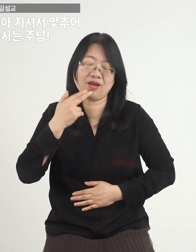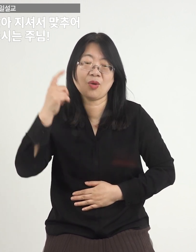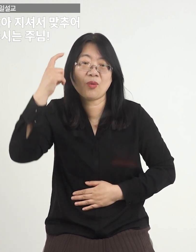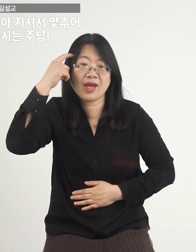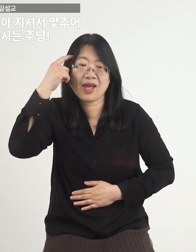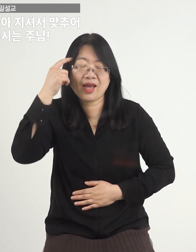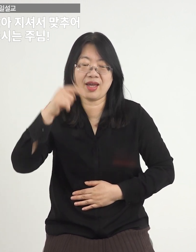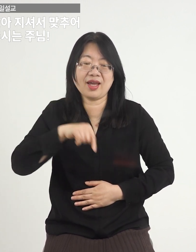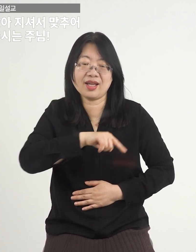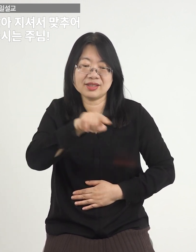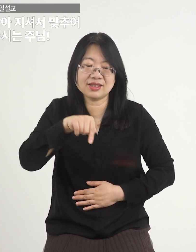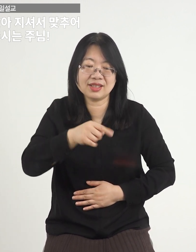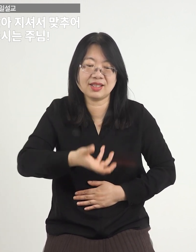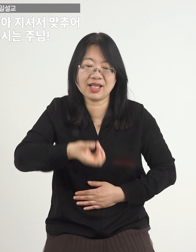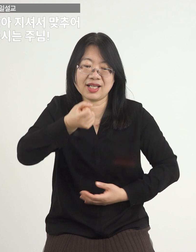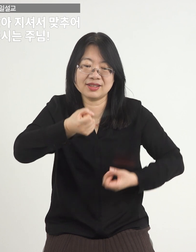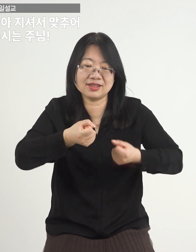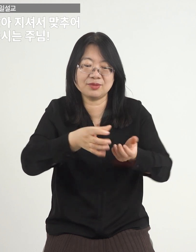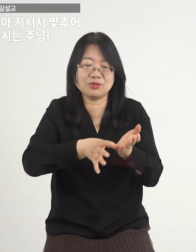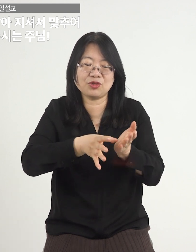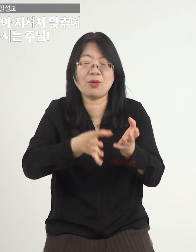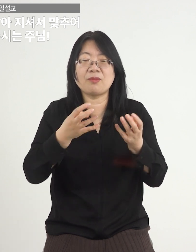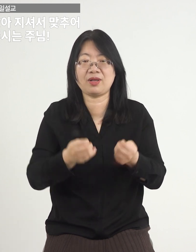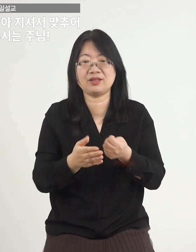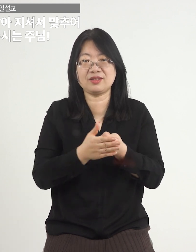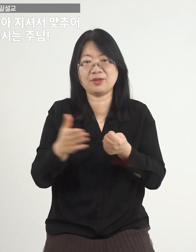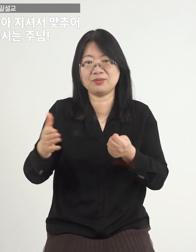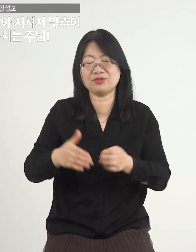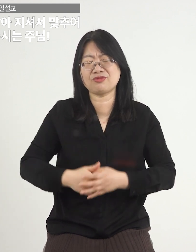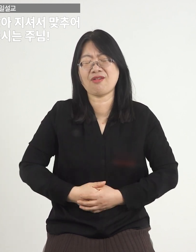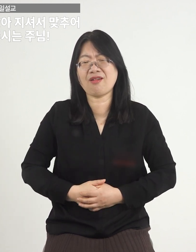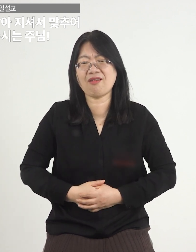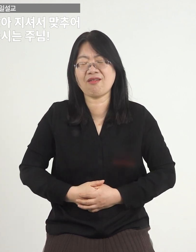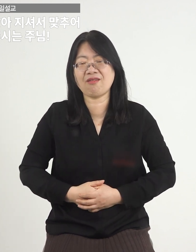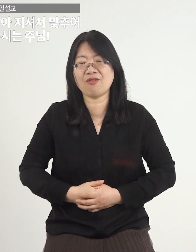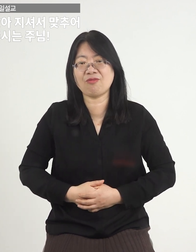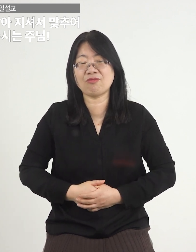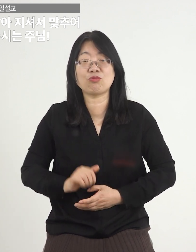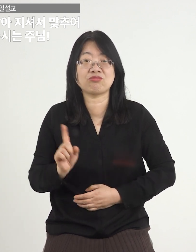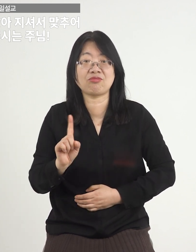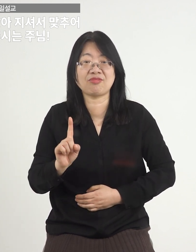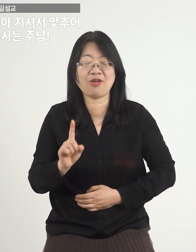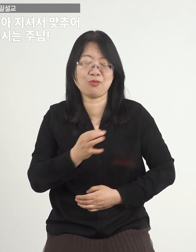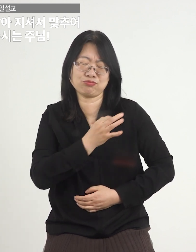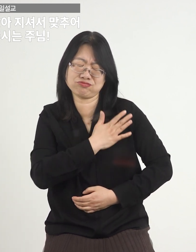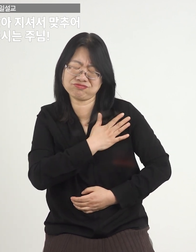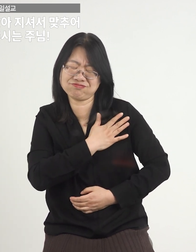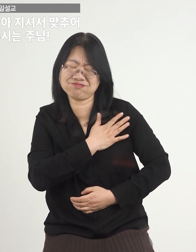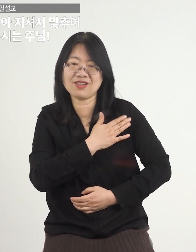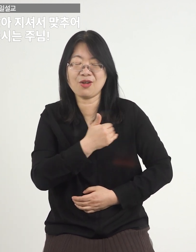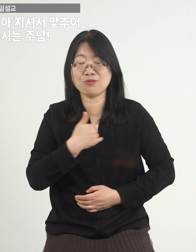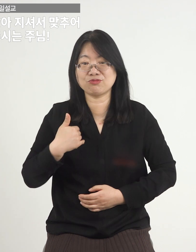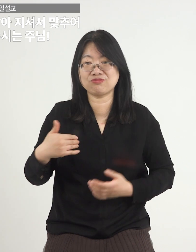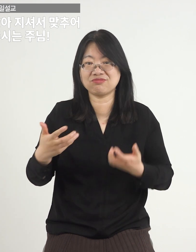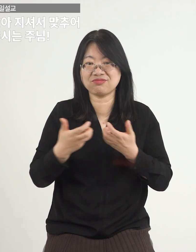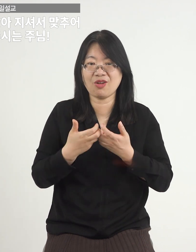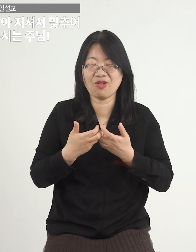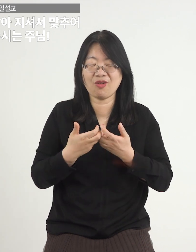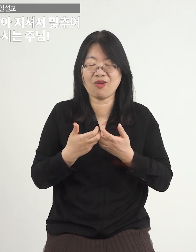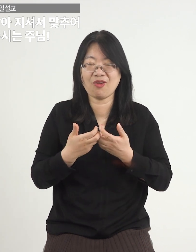그들의 소유가 많아서. 참 역설이죠. 부요해지고